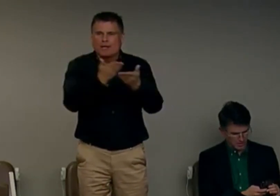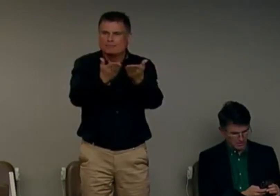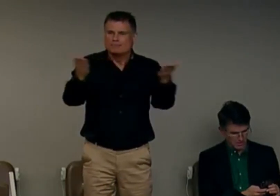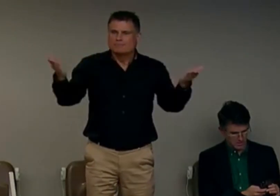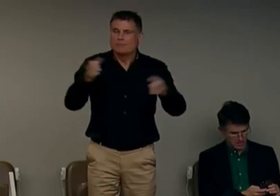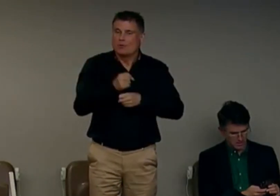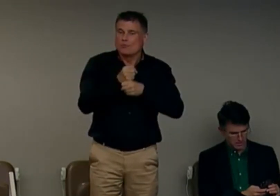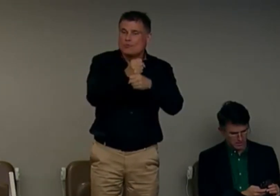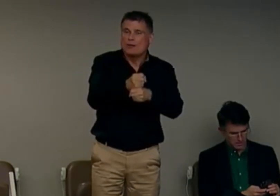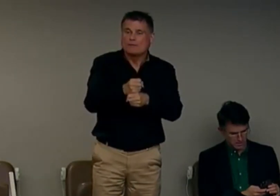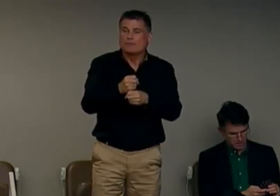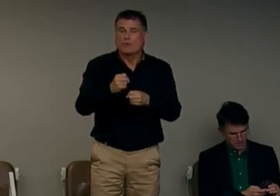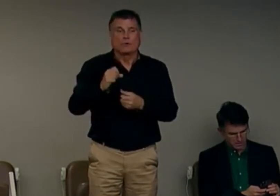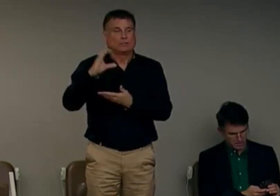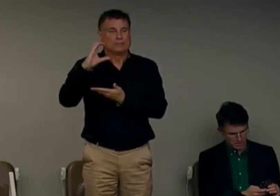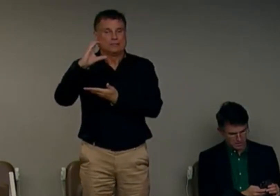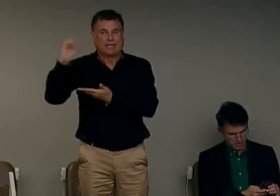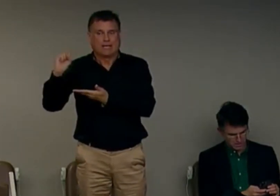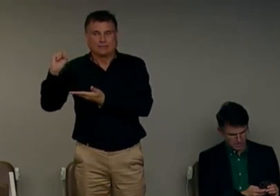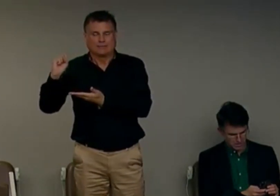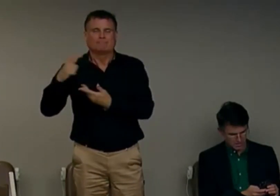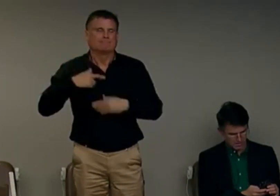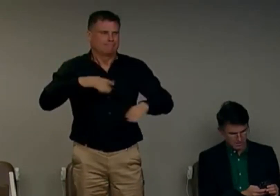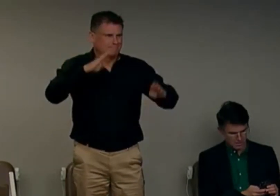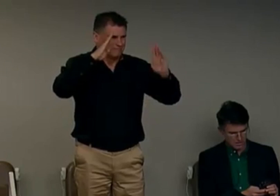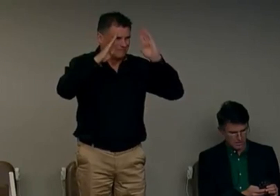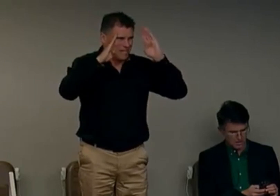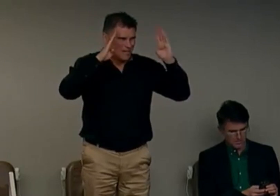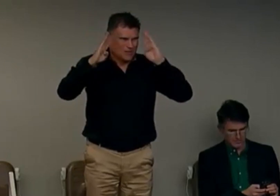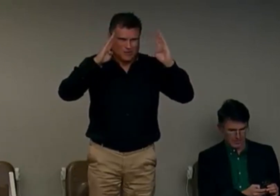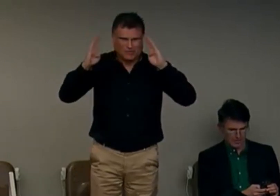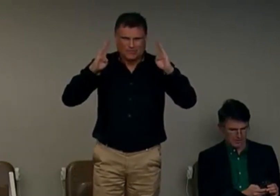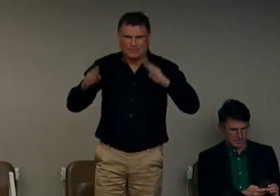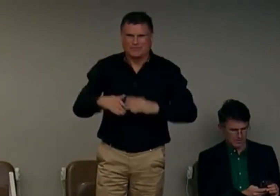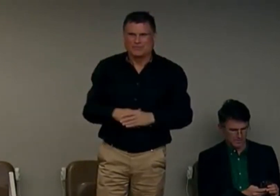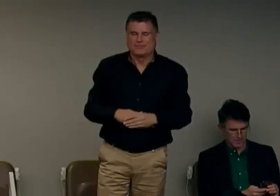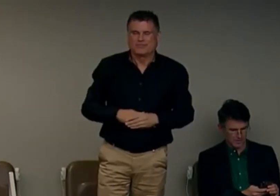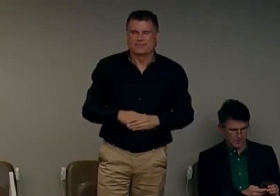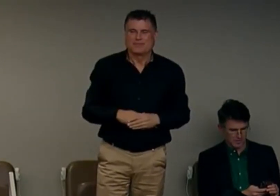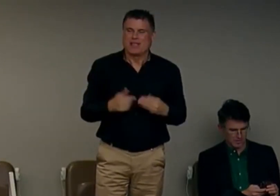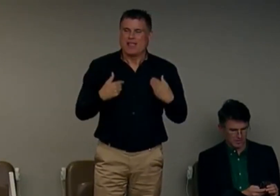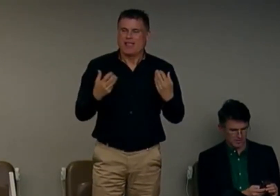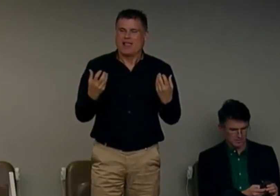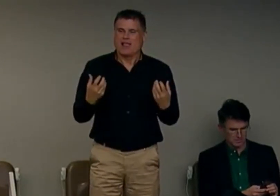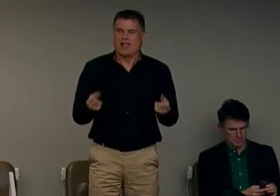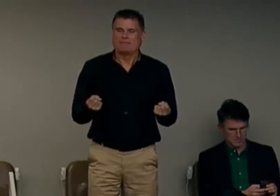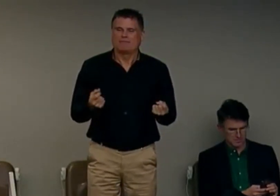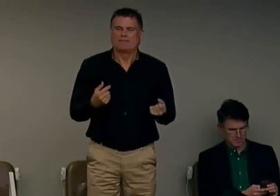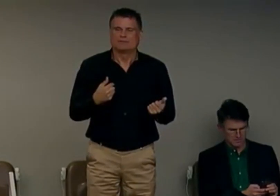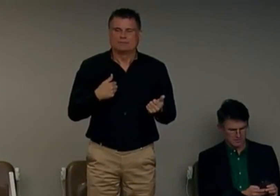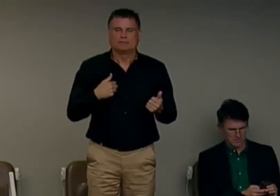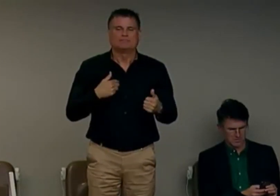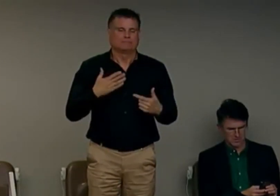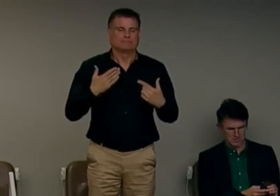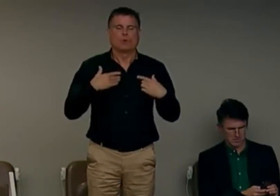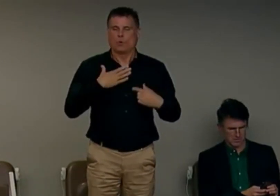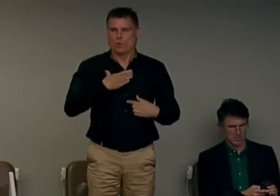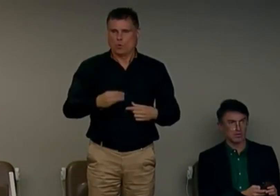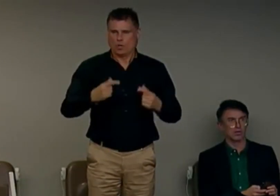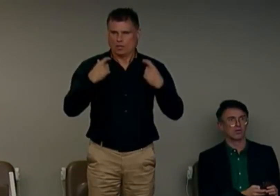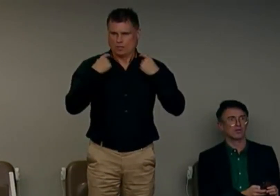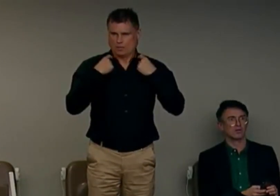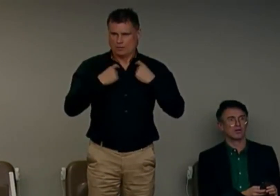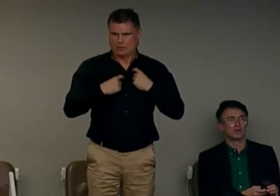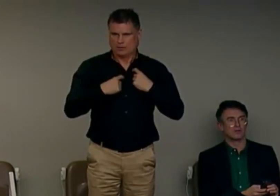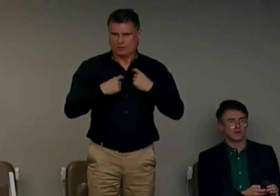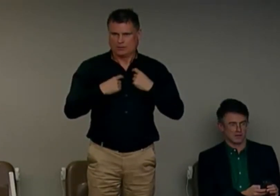suis avec une chemise blanche, une veste bleue et j'ai des cheveux très courts qui laissent apparaître mes